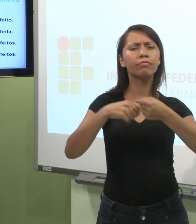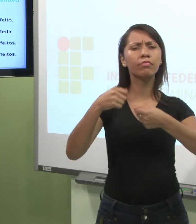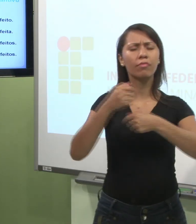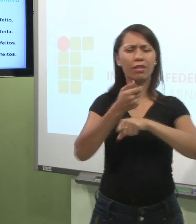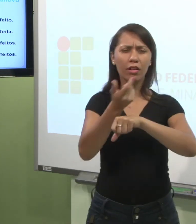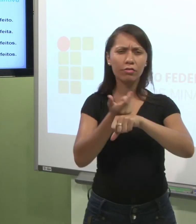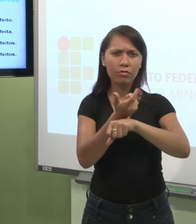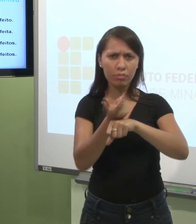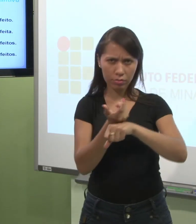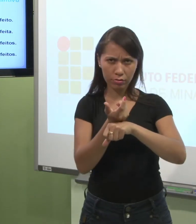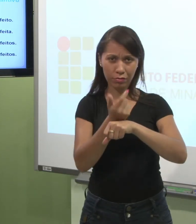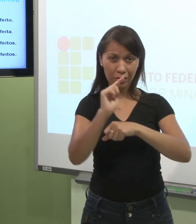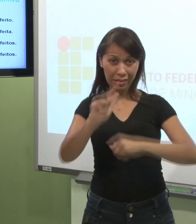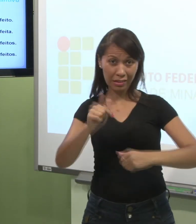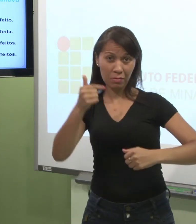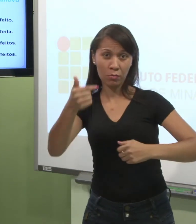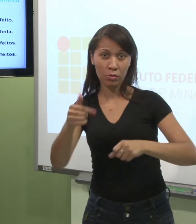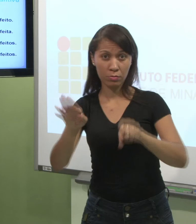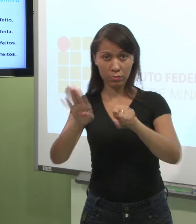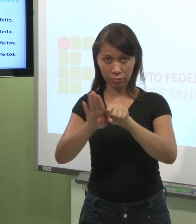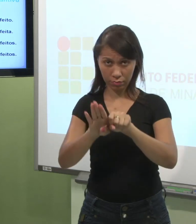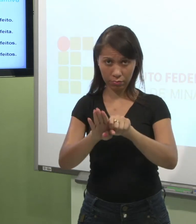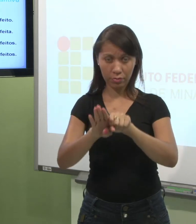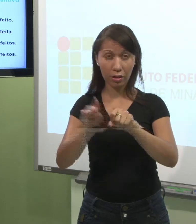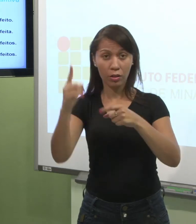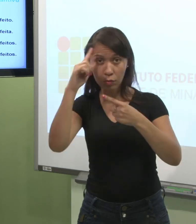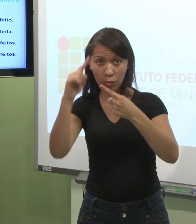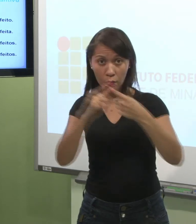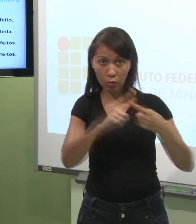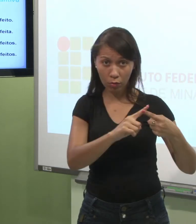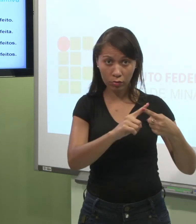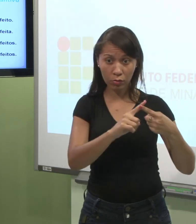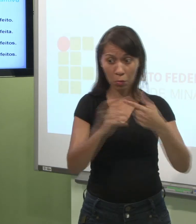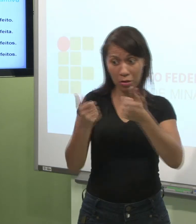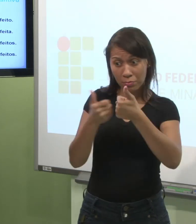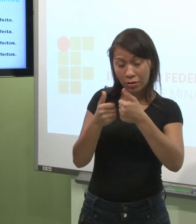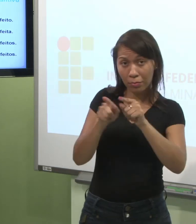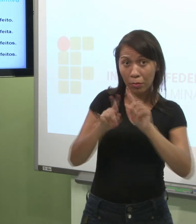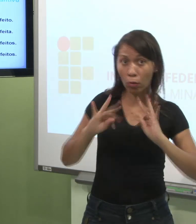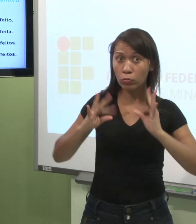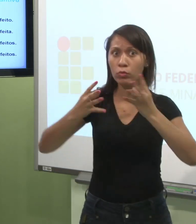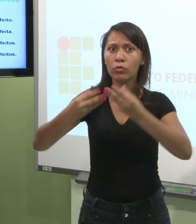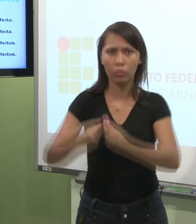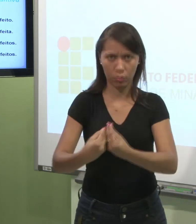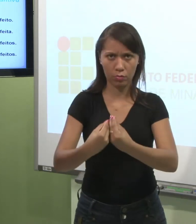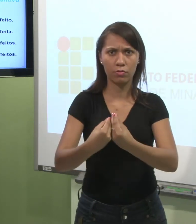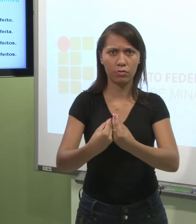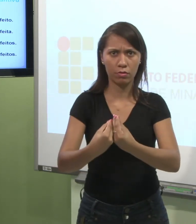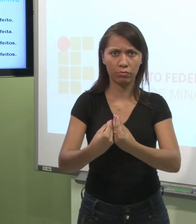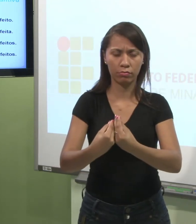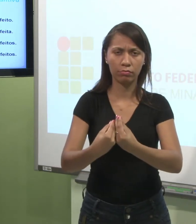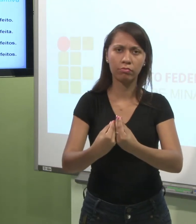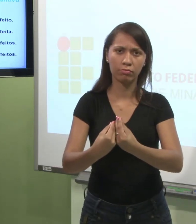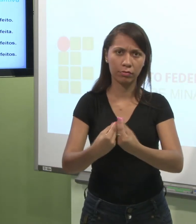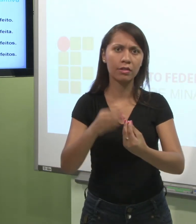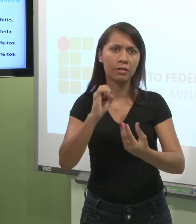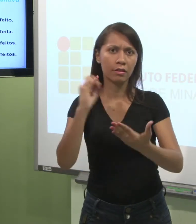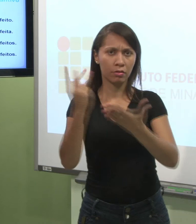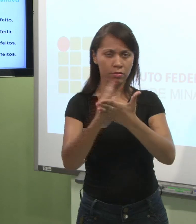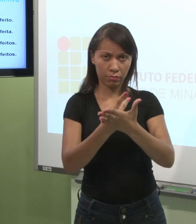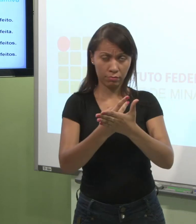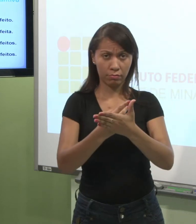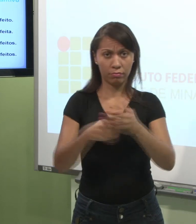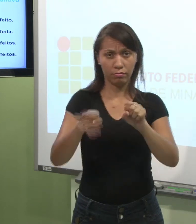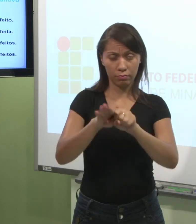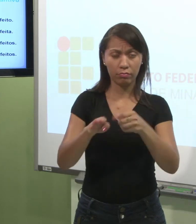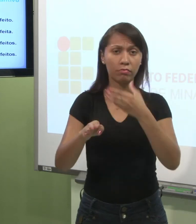concorda com o substantivo mais próximo ou com todos eles, assumindo forma masculino plural se houver